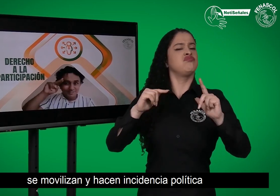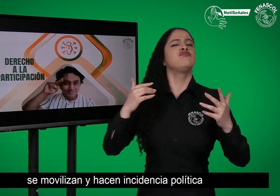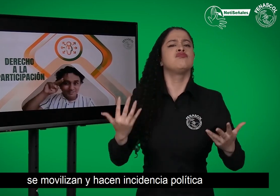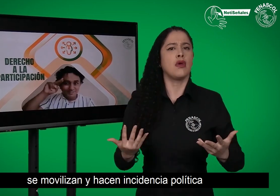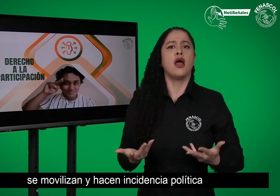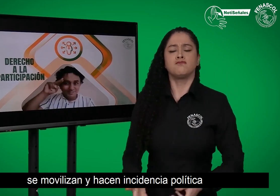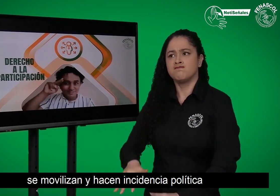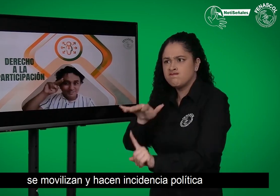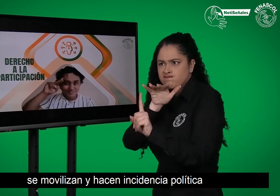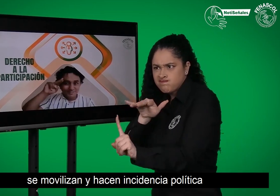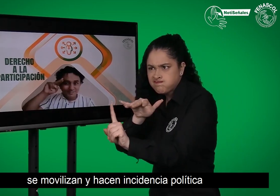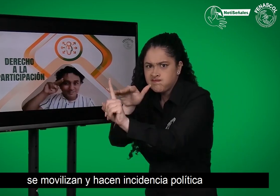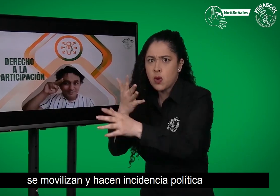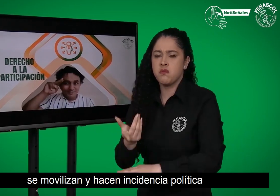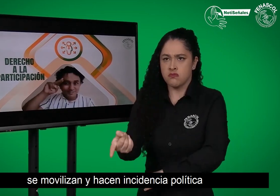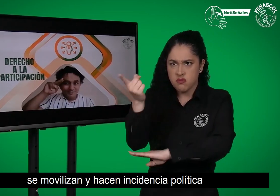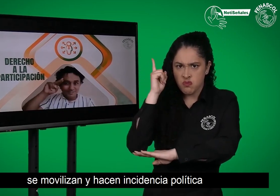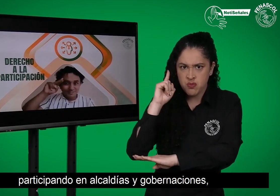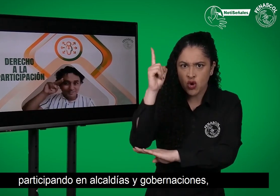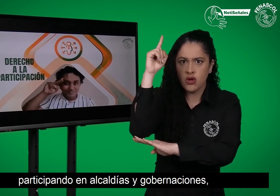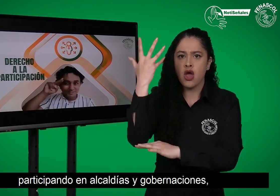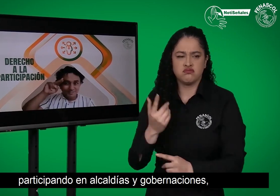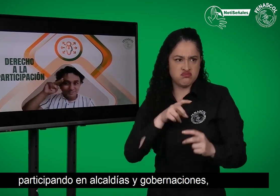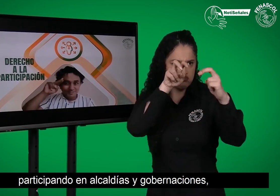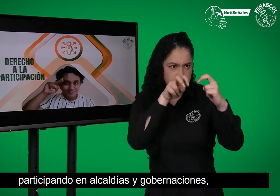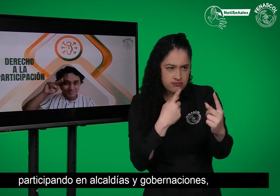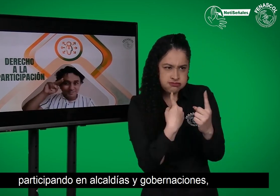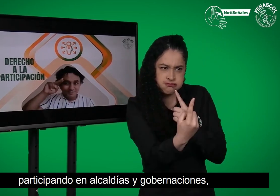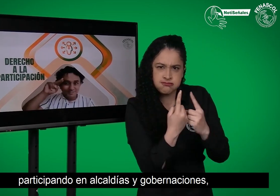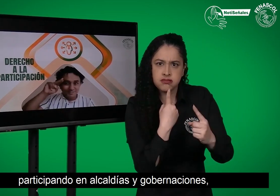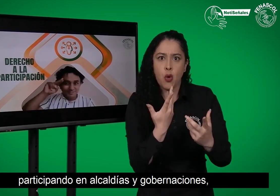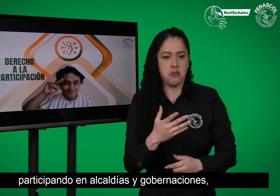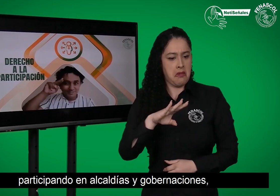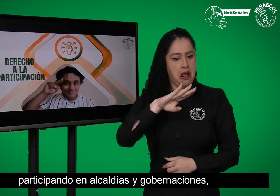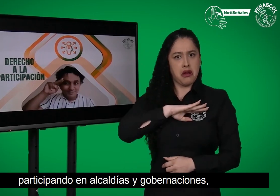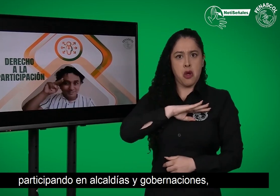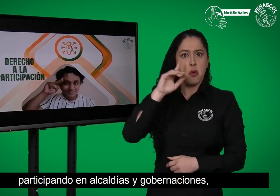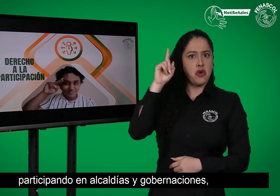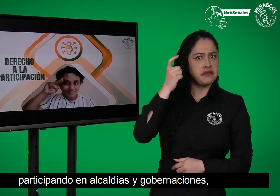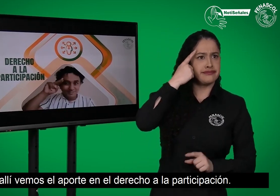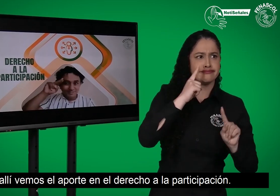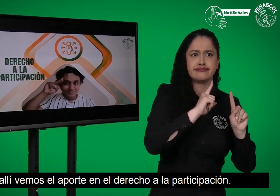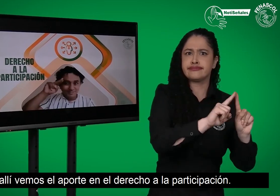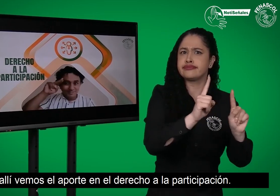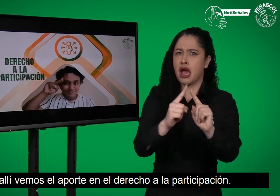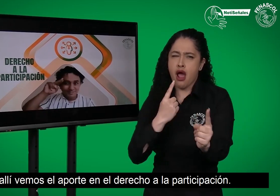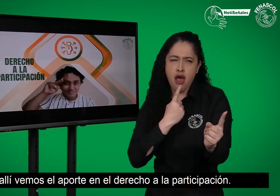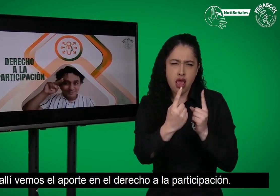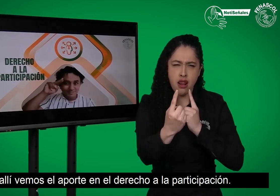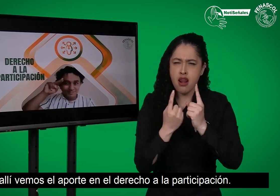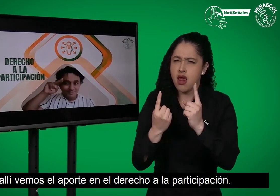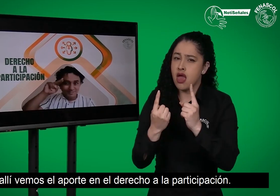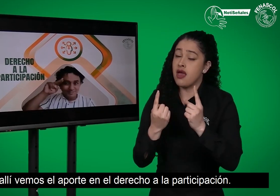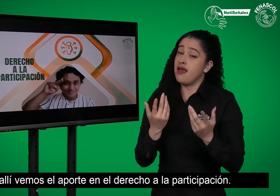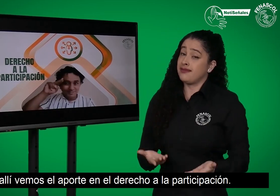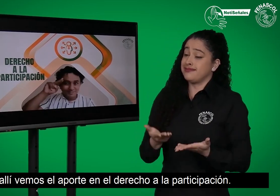hacen incidencia política, participando en alcaldías y gobernaciones. Allí vemos el aporte en el derecho a